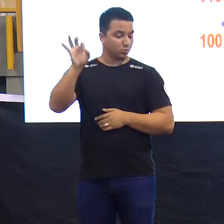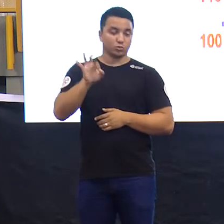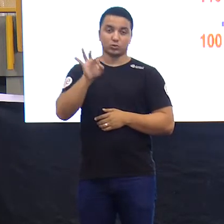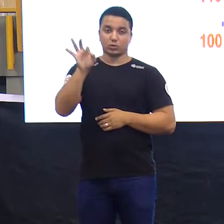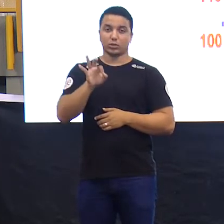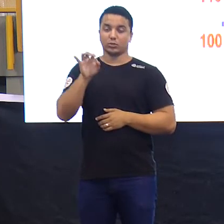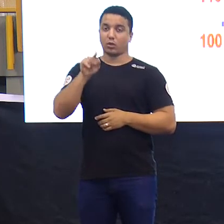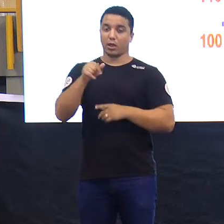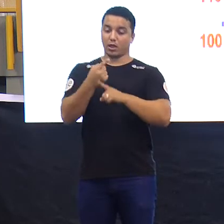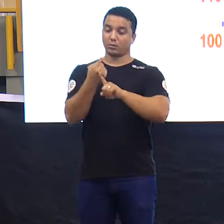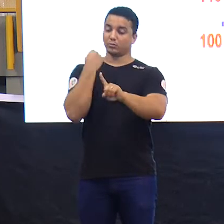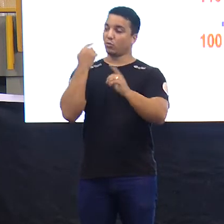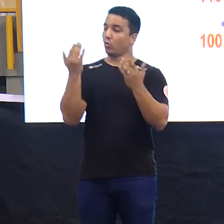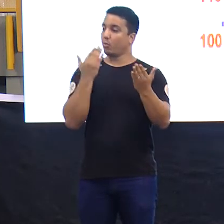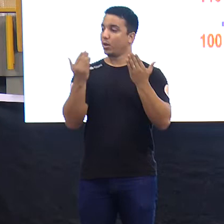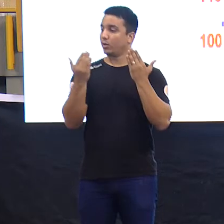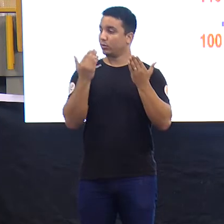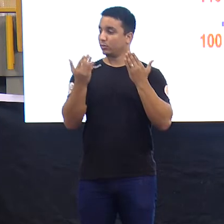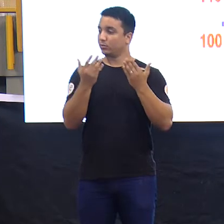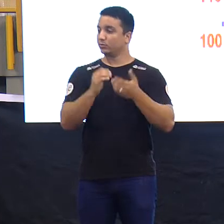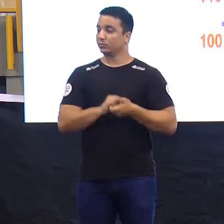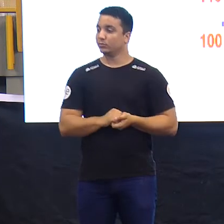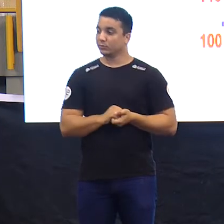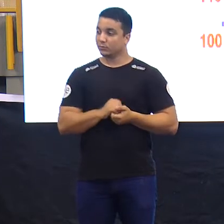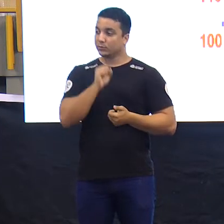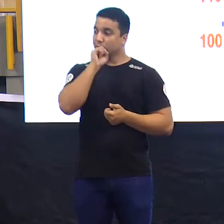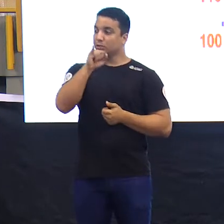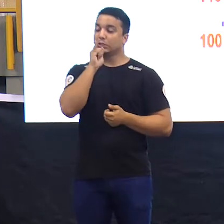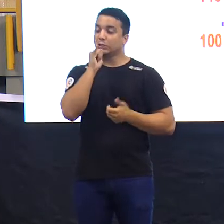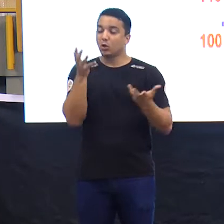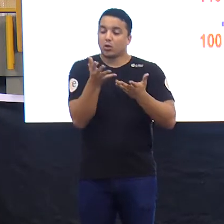145% do que ele valia. Se ele vale